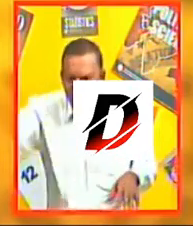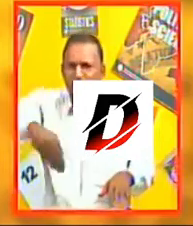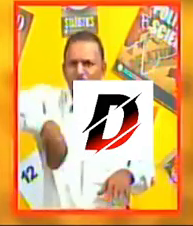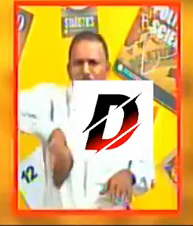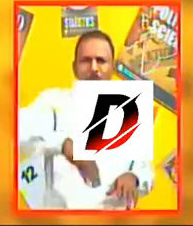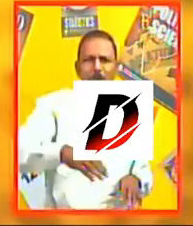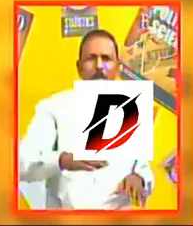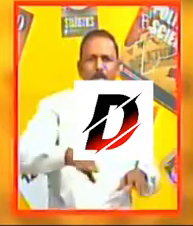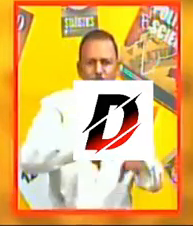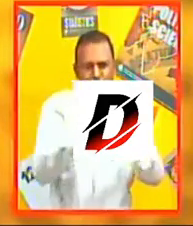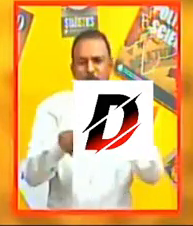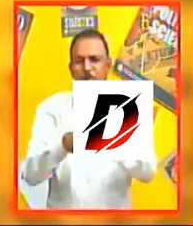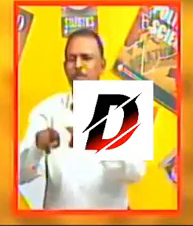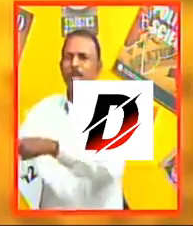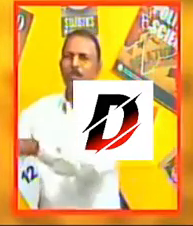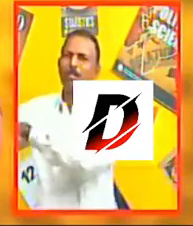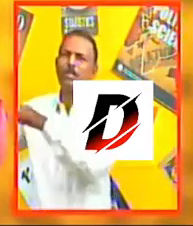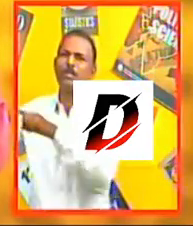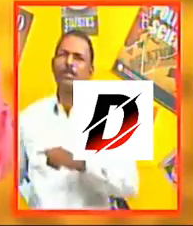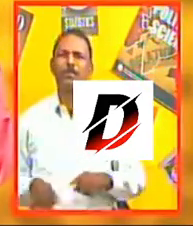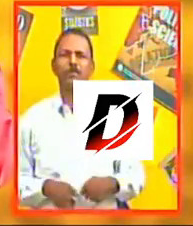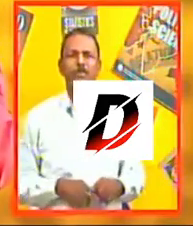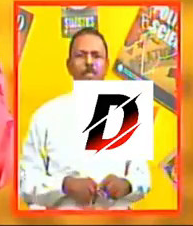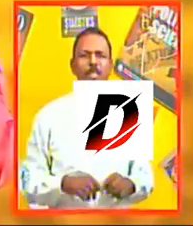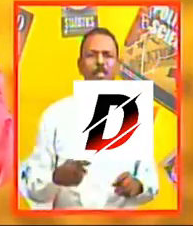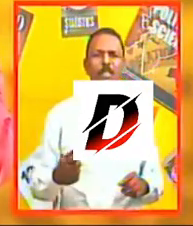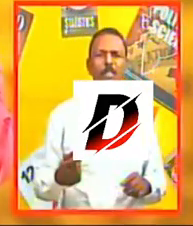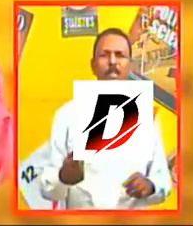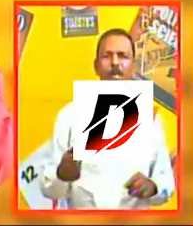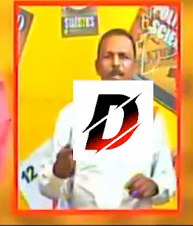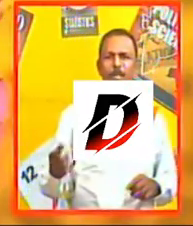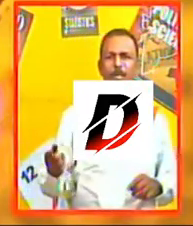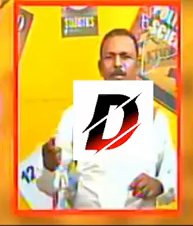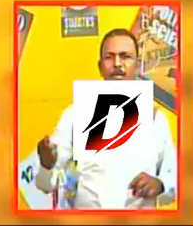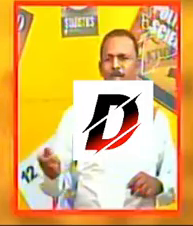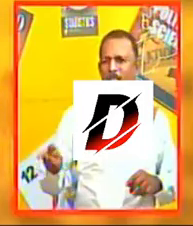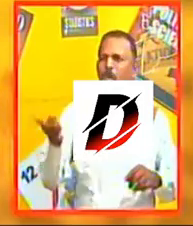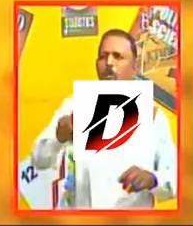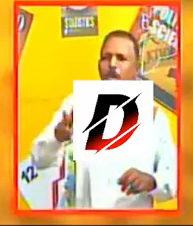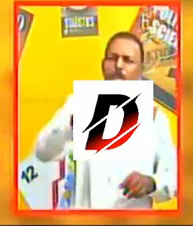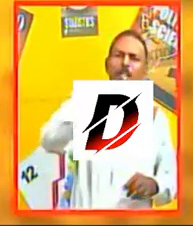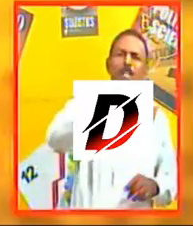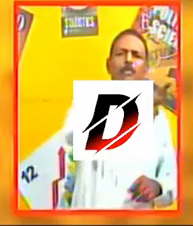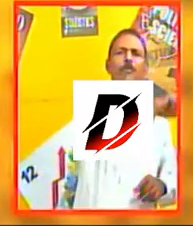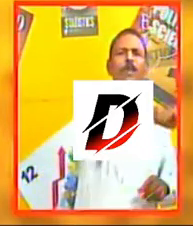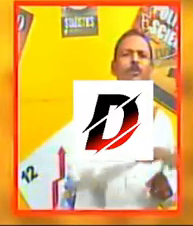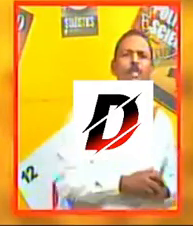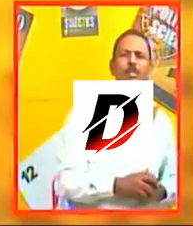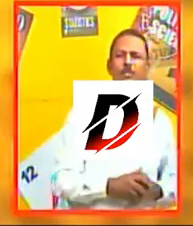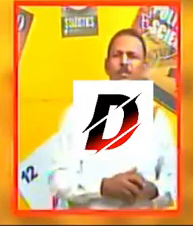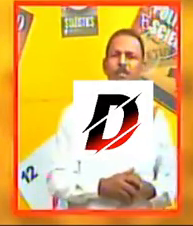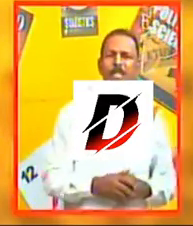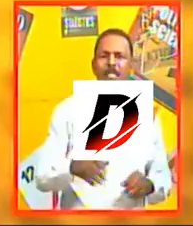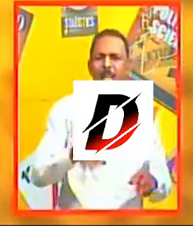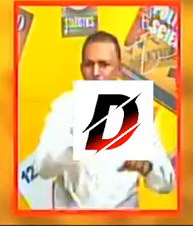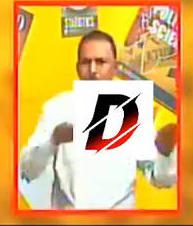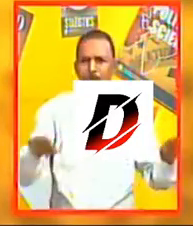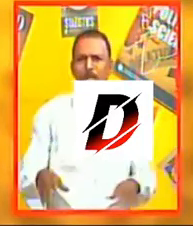பக்கம் பார்த்தீங்கன்னா பள்ளத்தாக்கு பகுதிகள் இருக்கும், ஒரு பக்கம் சமவெளிகள் இருக்கும். அப்போ இதோடைய பகுதிகள் எல்லாமே மாறி மாறி